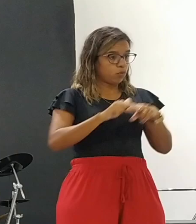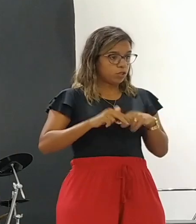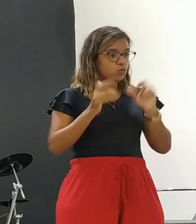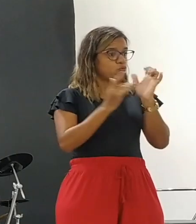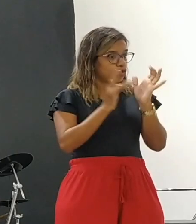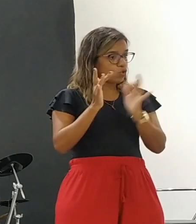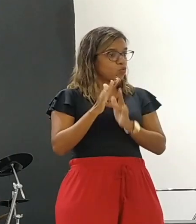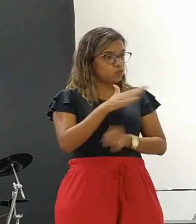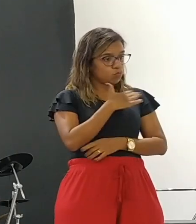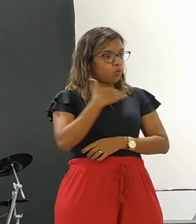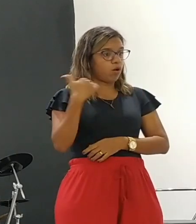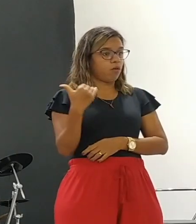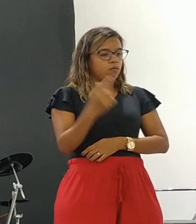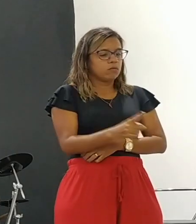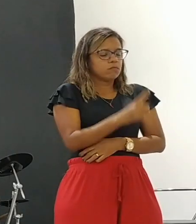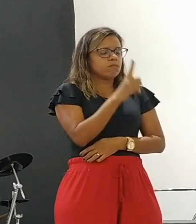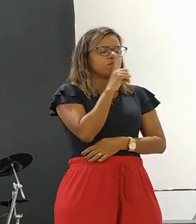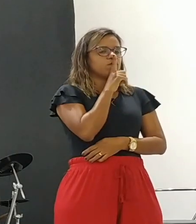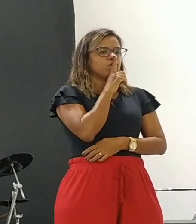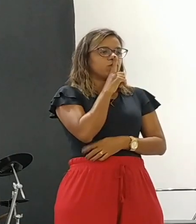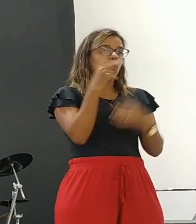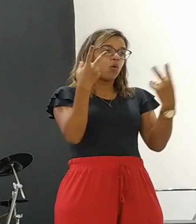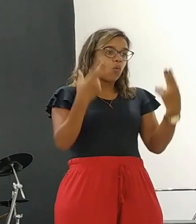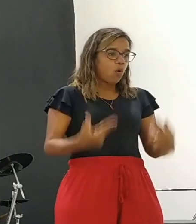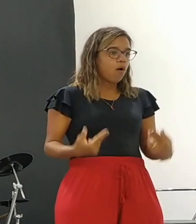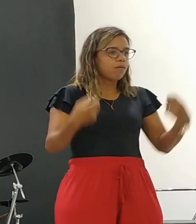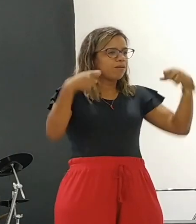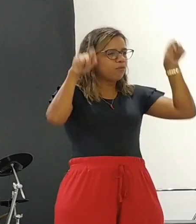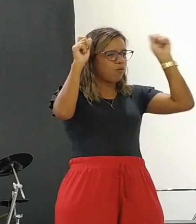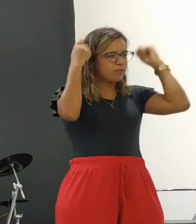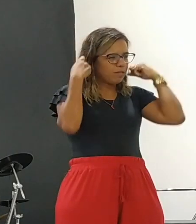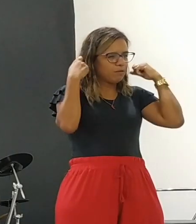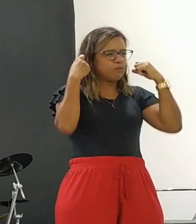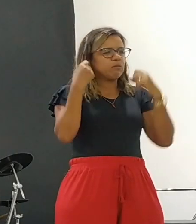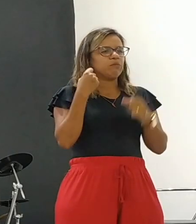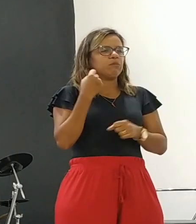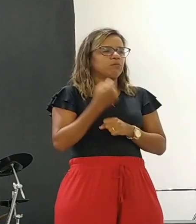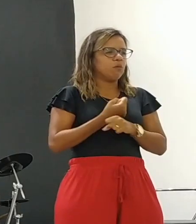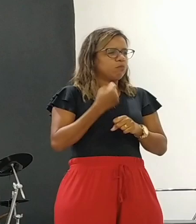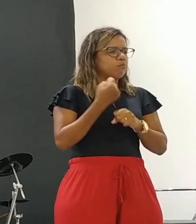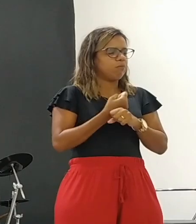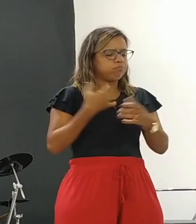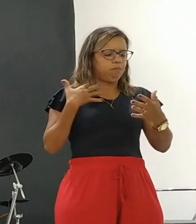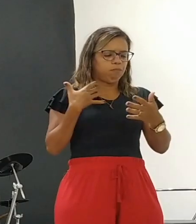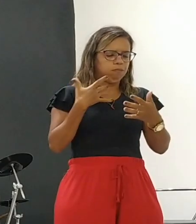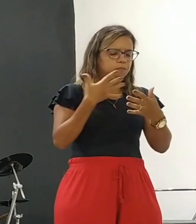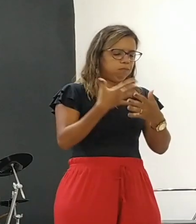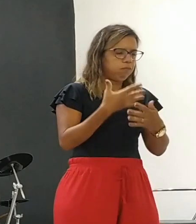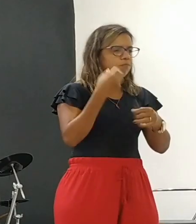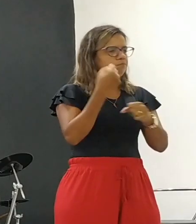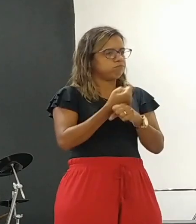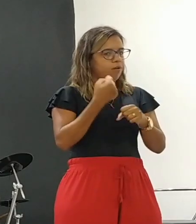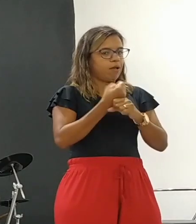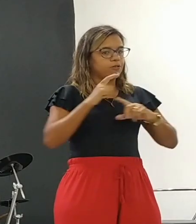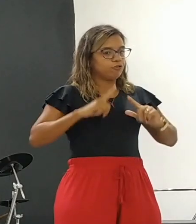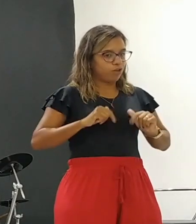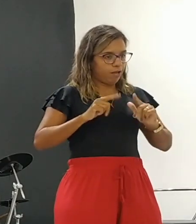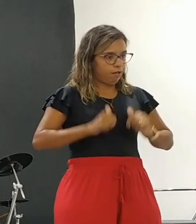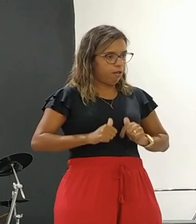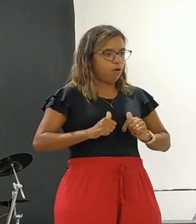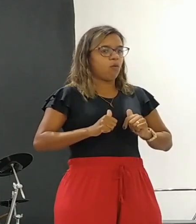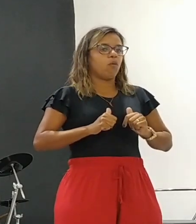boca. Ele morreu como aquele cordeiro era morto todo ano em Israel. Todo ano as famílias se